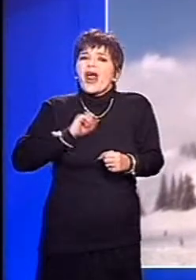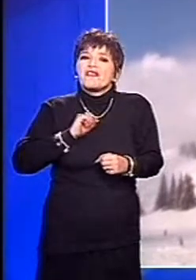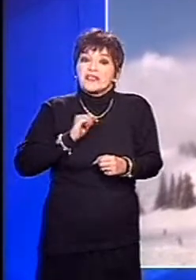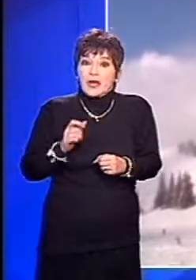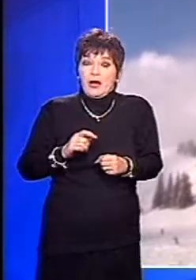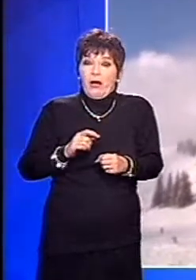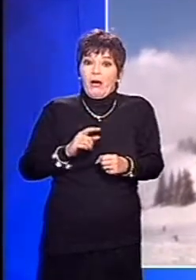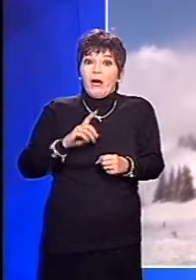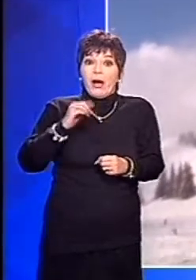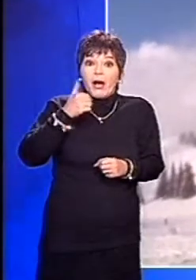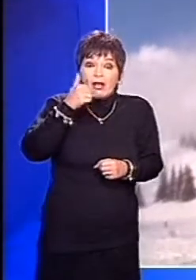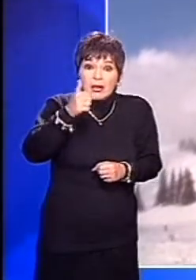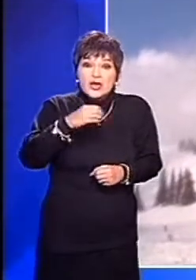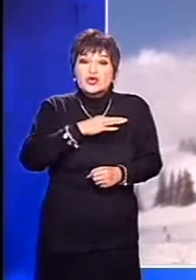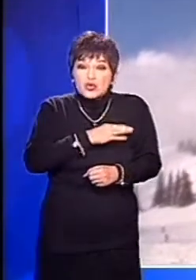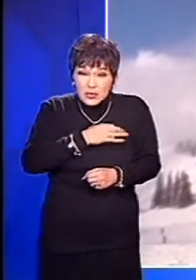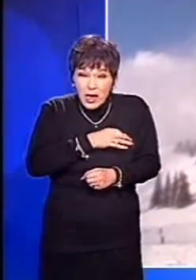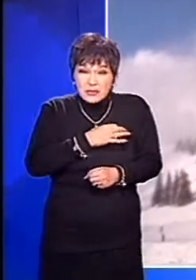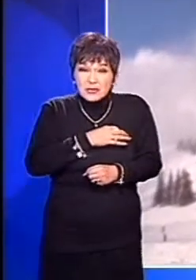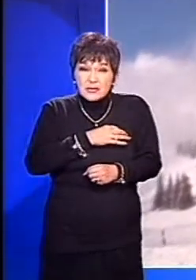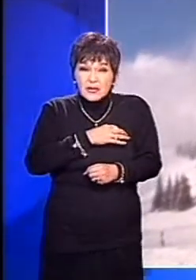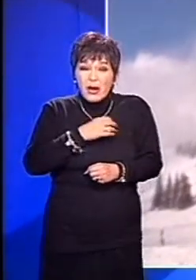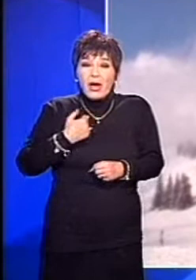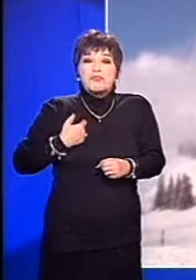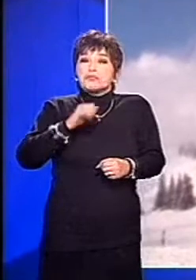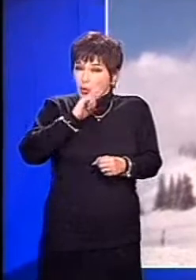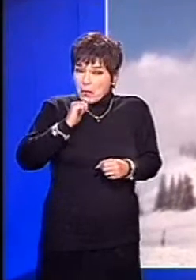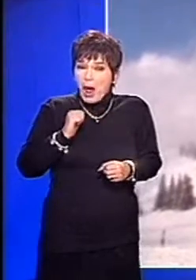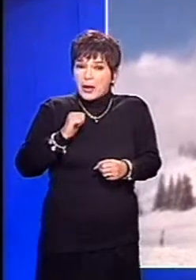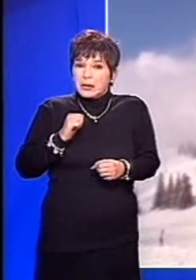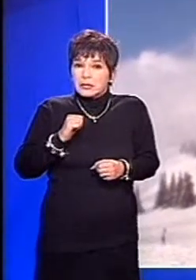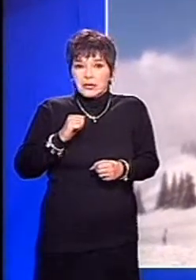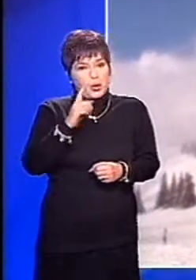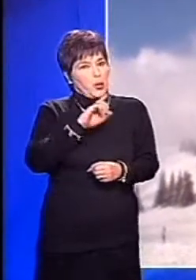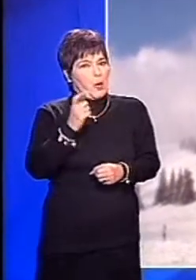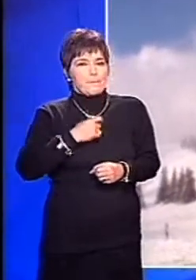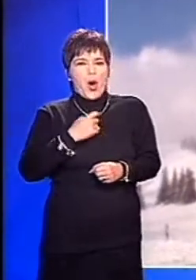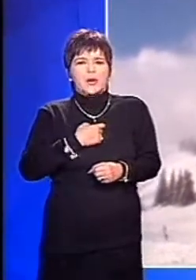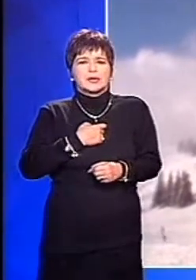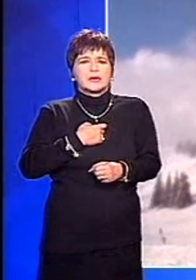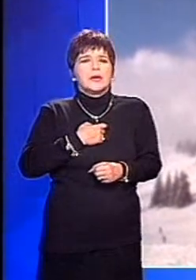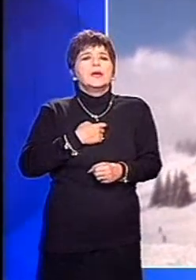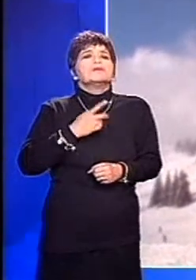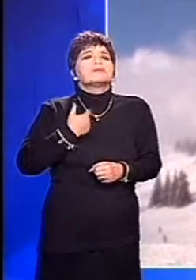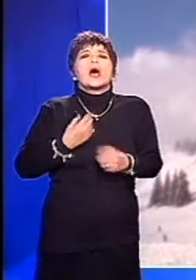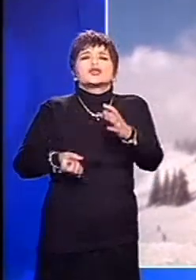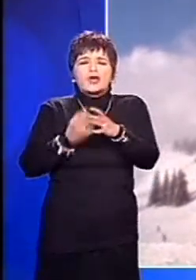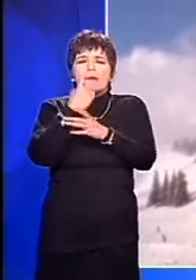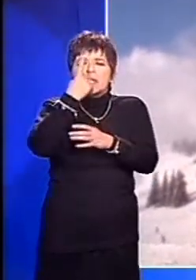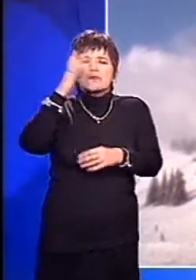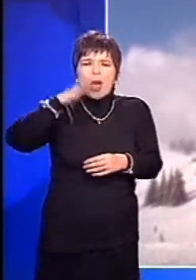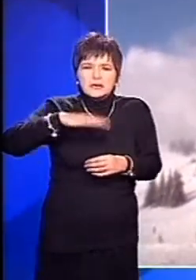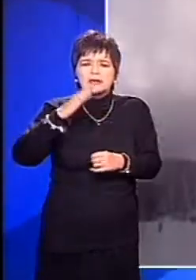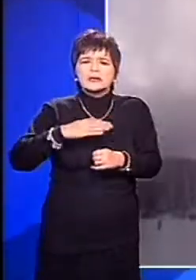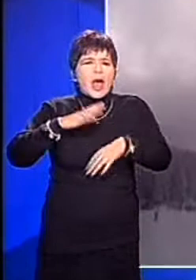ziua dizabilităților pe care le-au acești copii, abilitate reușește. Spuneam, repet, în ciuda dizabilităților pe care le-au acești copii. Nu